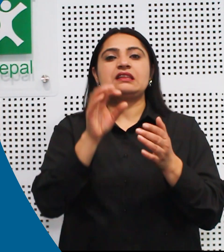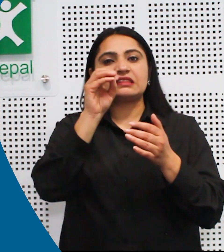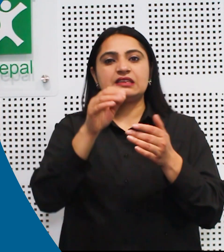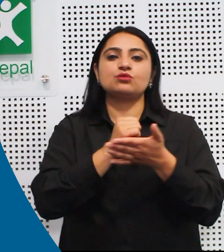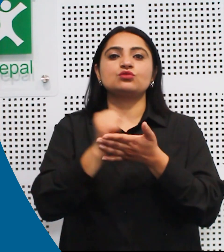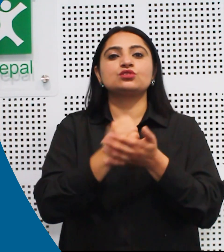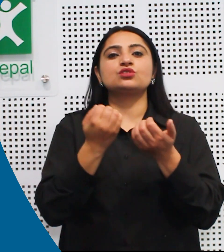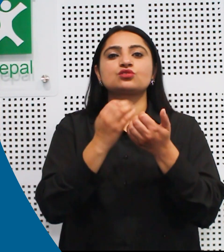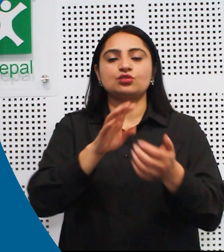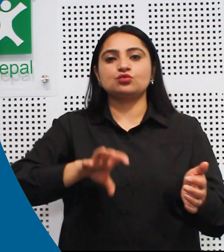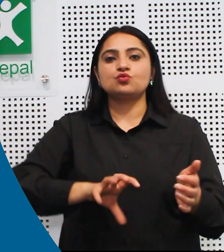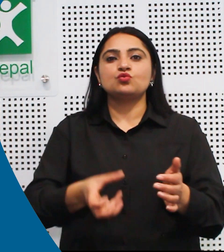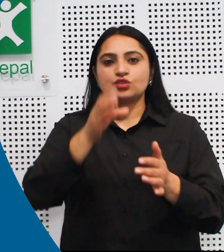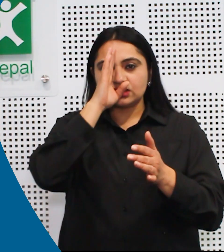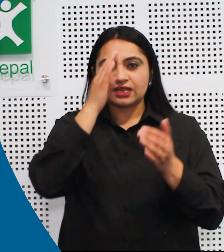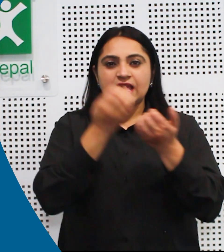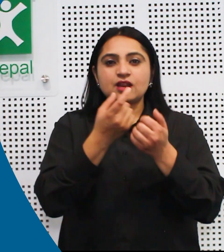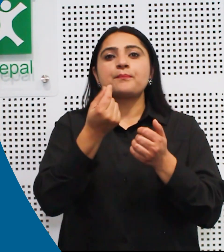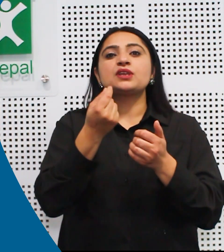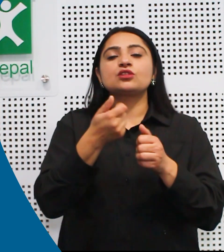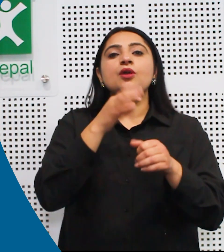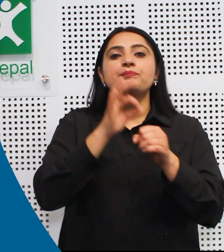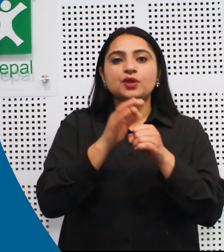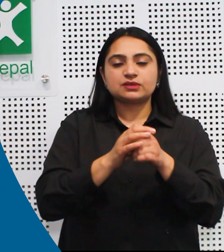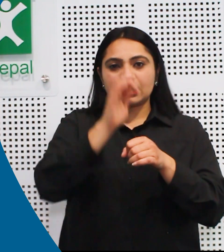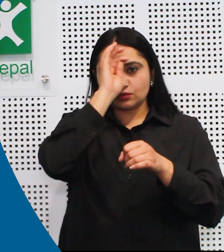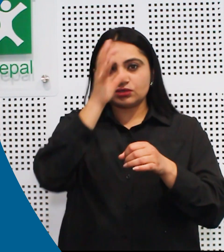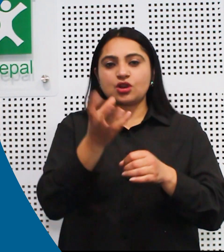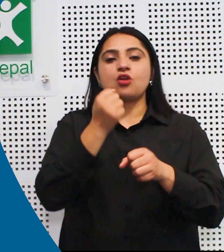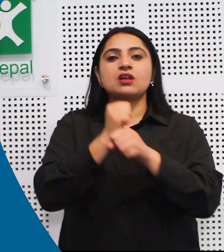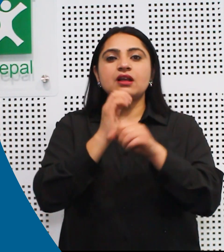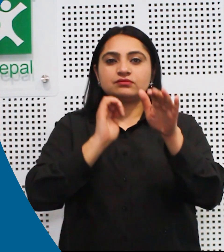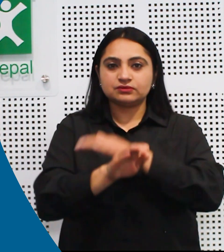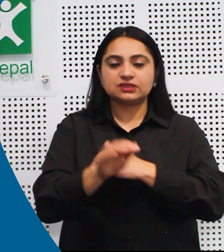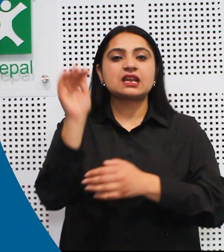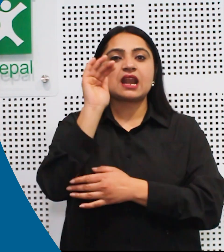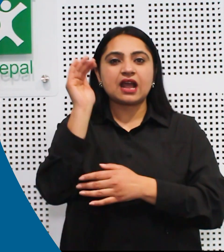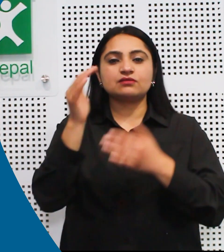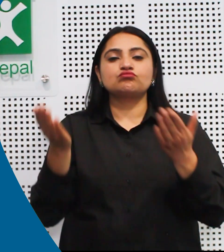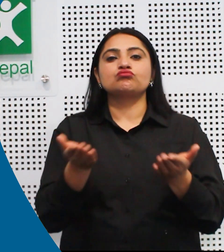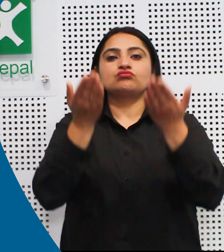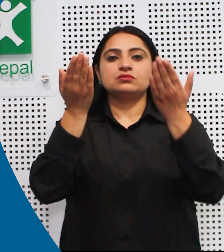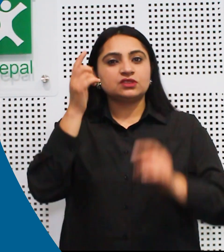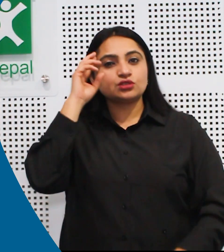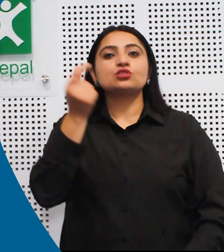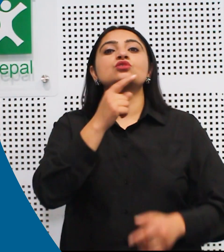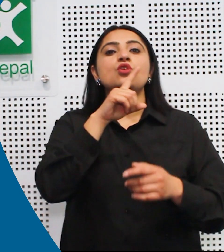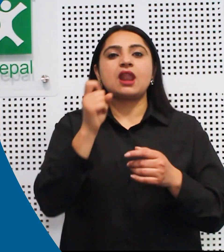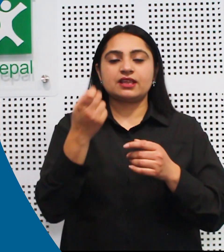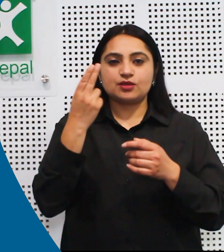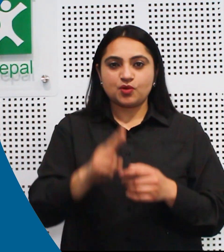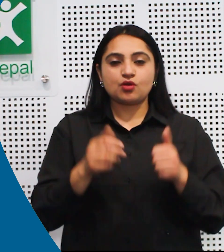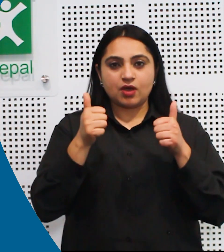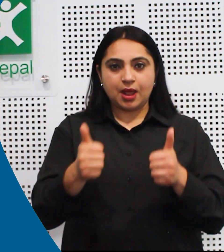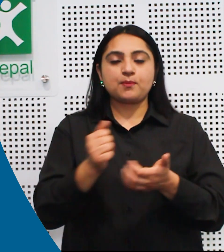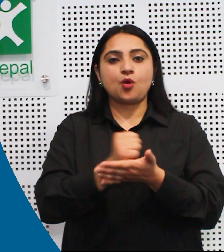गर्छौं। स्थानीय सरकारले गरेका वित्त व्यवस्थापन, सूचनाको हक कार्यान्वयन, नागरिकको समृद्धि र सजिलोका लागि भए गरेका